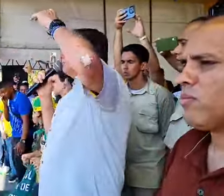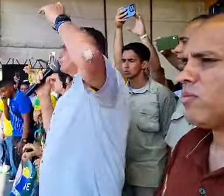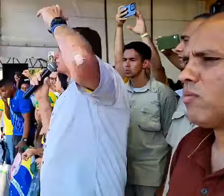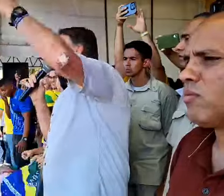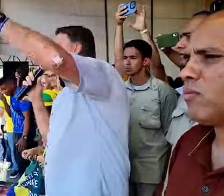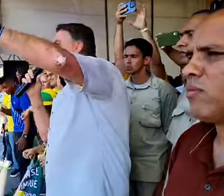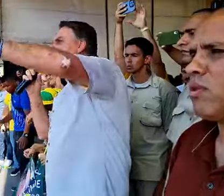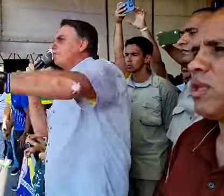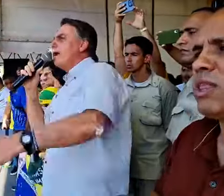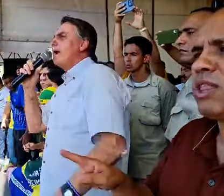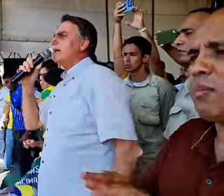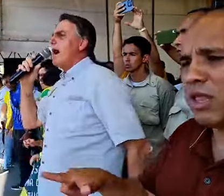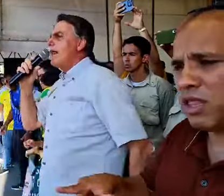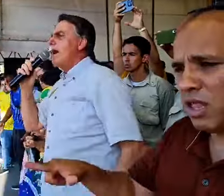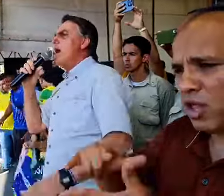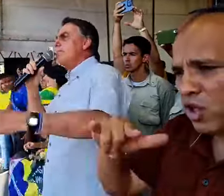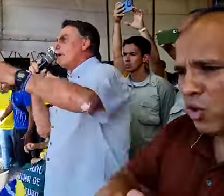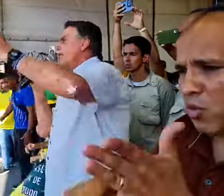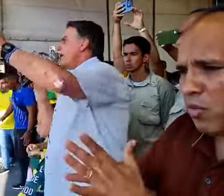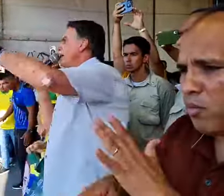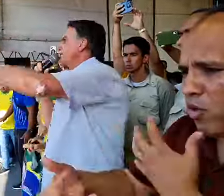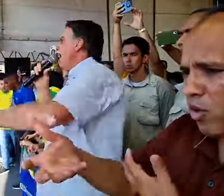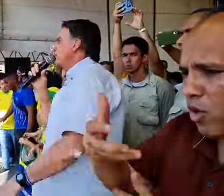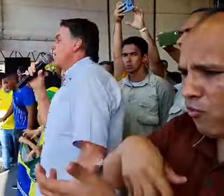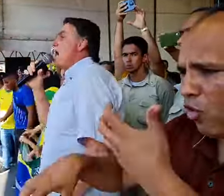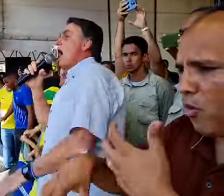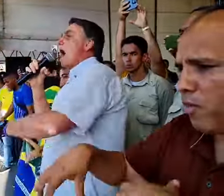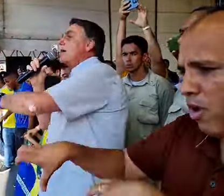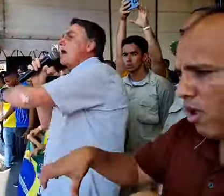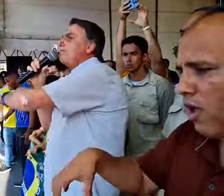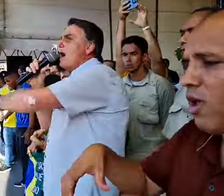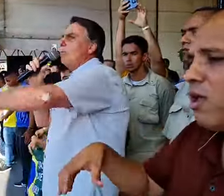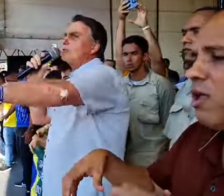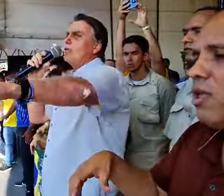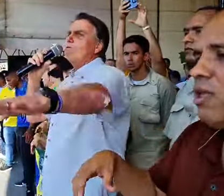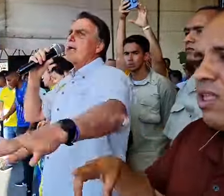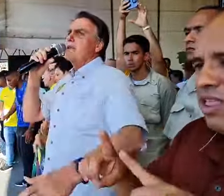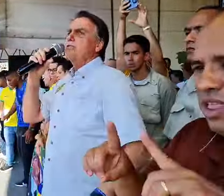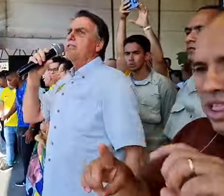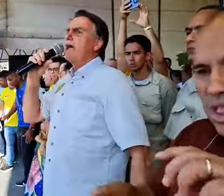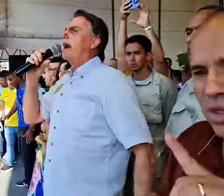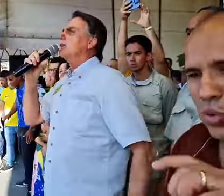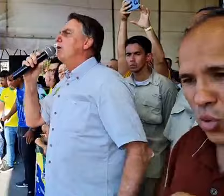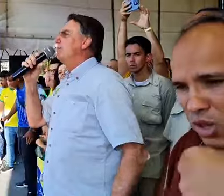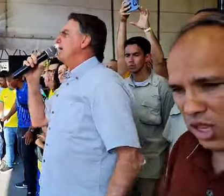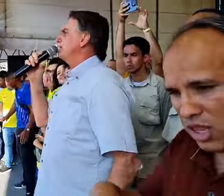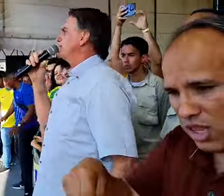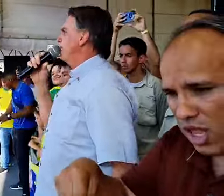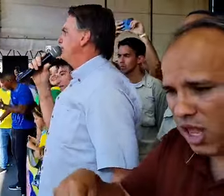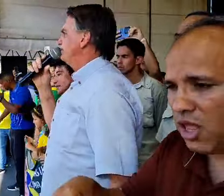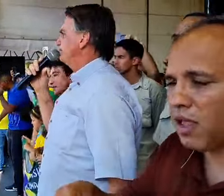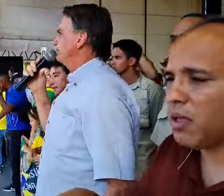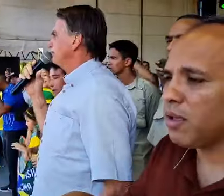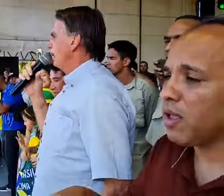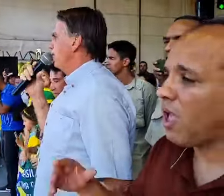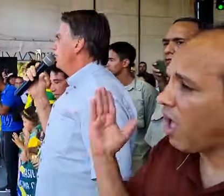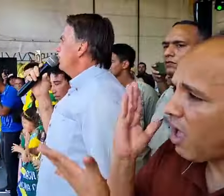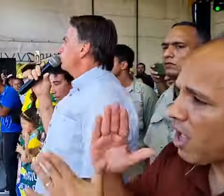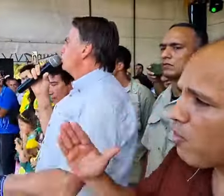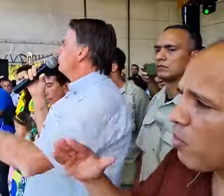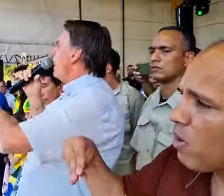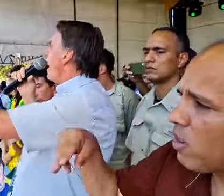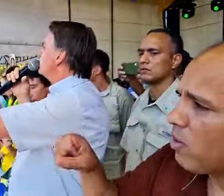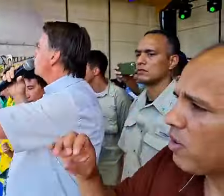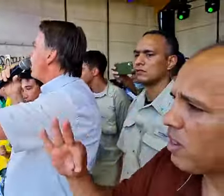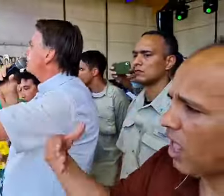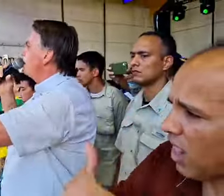Quando demos tiro da reforma agrária para os assentados, acabamos com a invasão de terra do MST. E